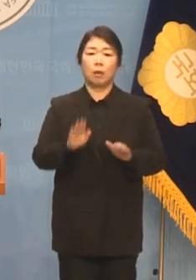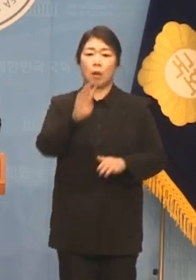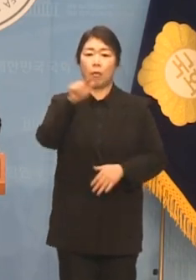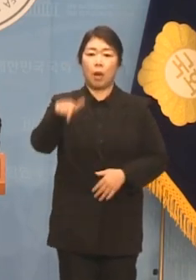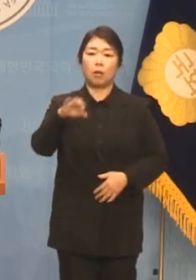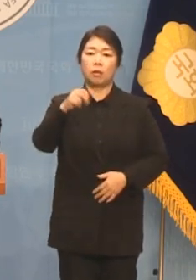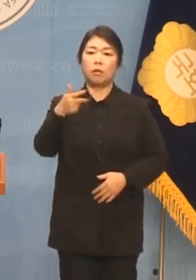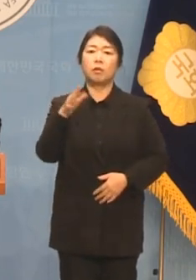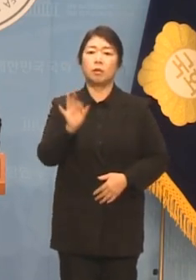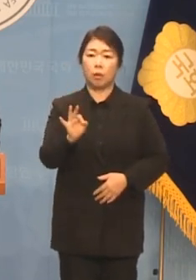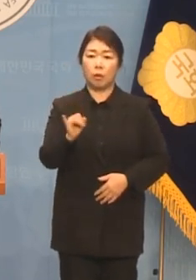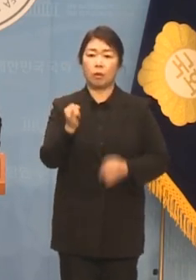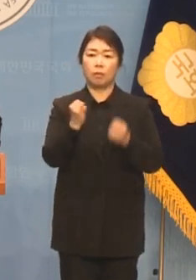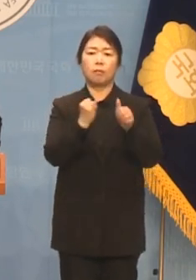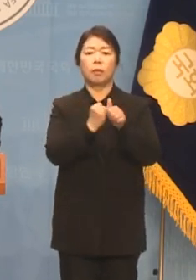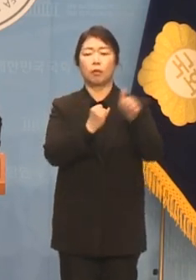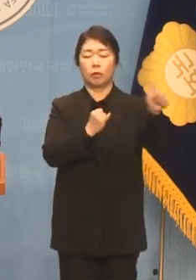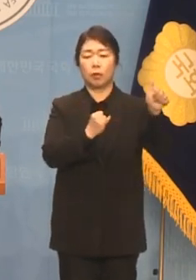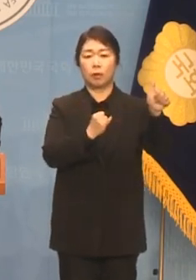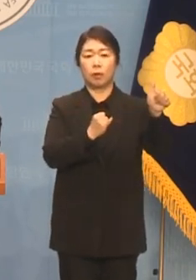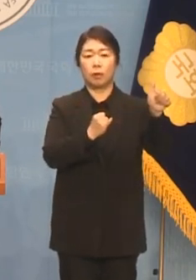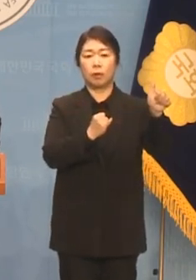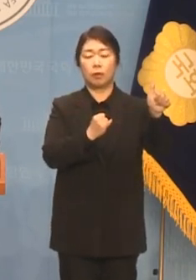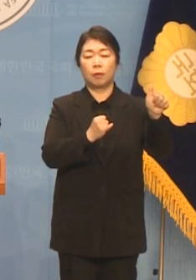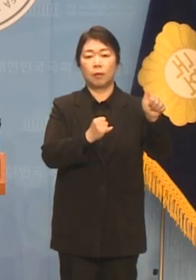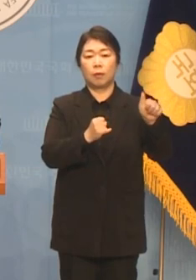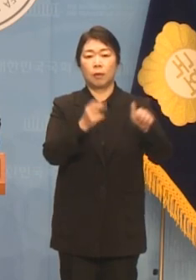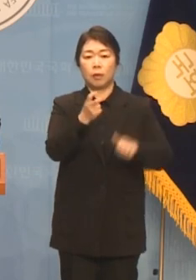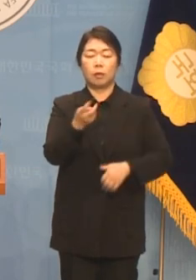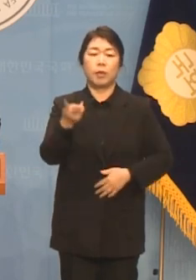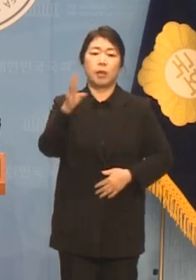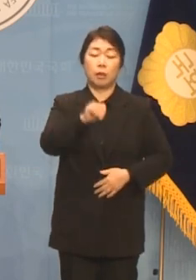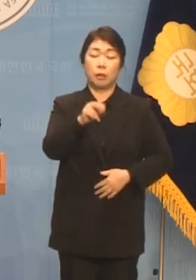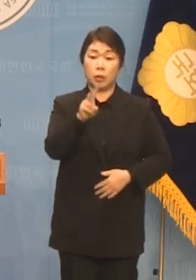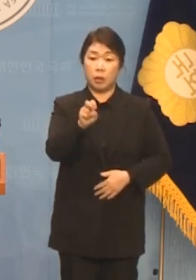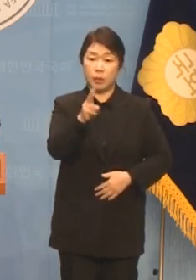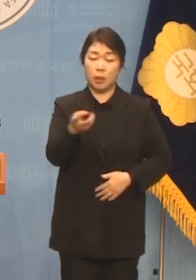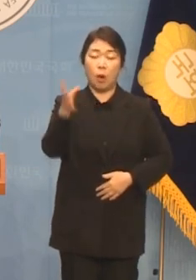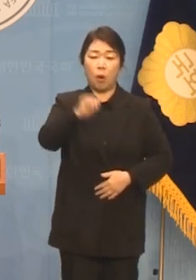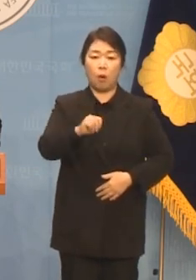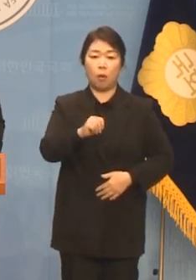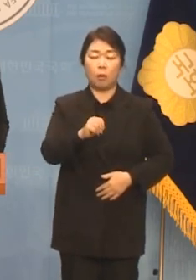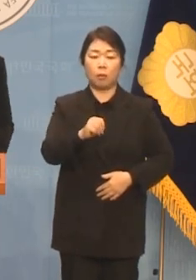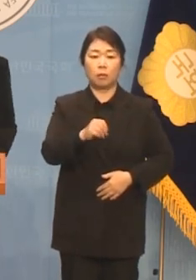배우자 정관예우 22억 어 수임료에 대해서